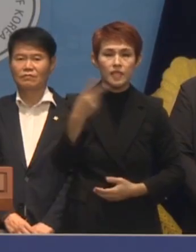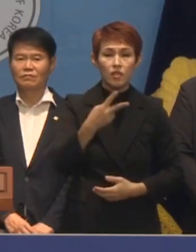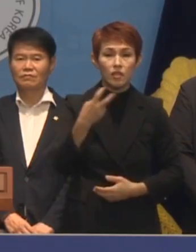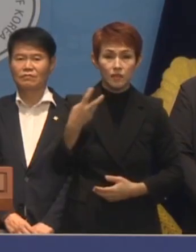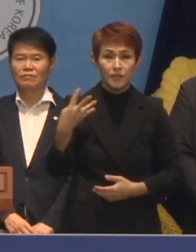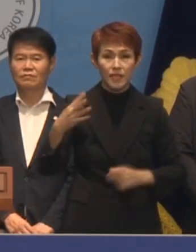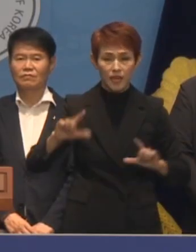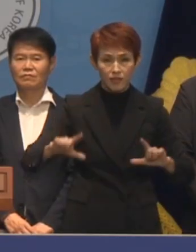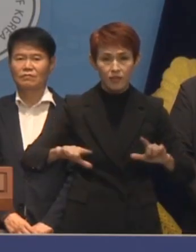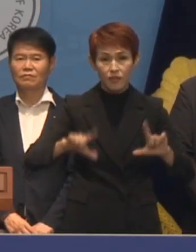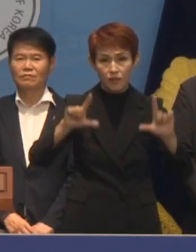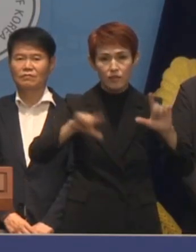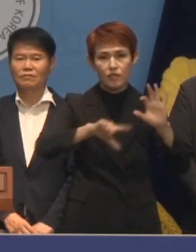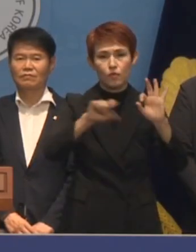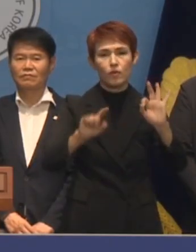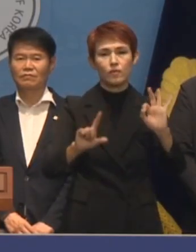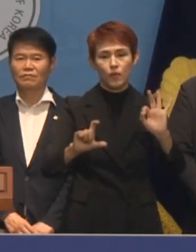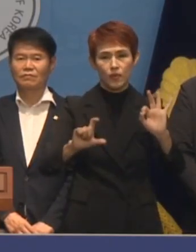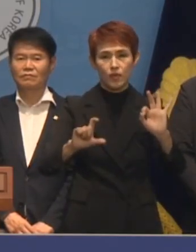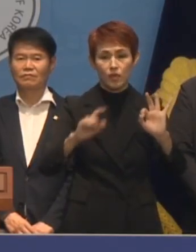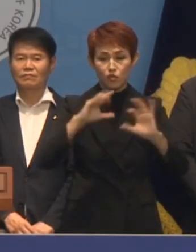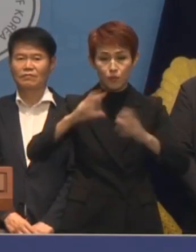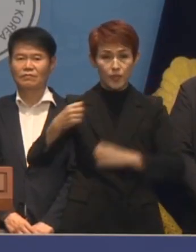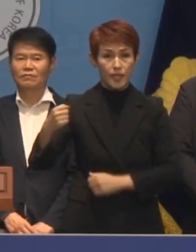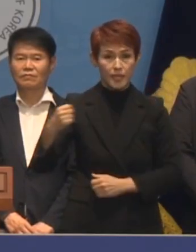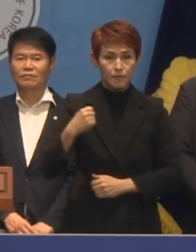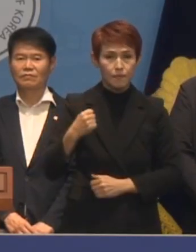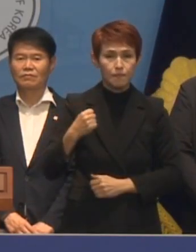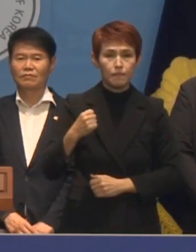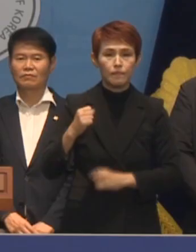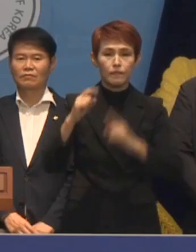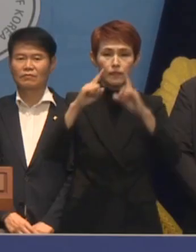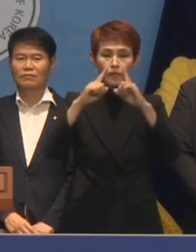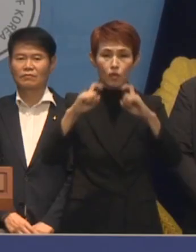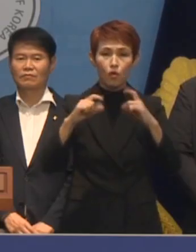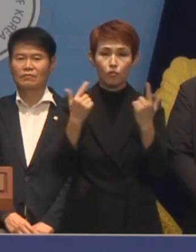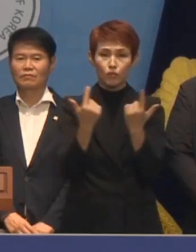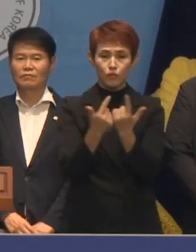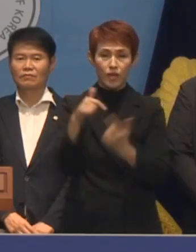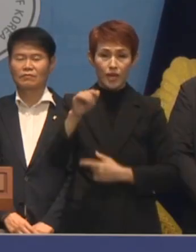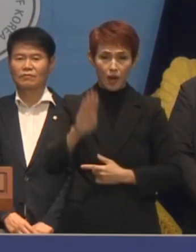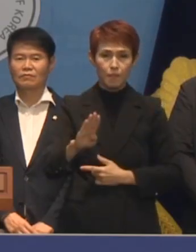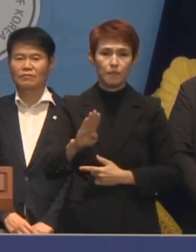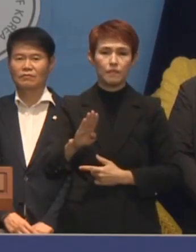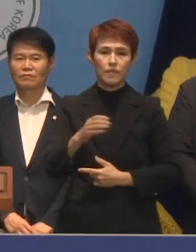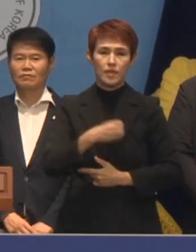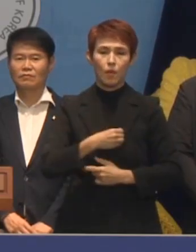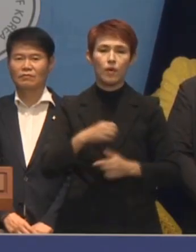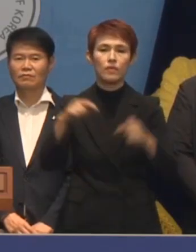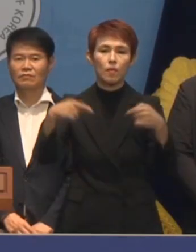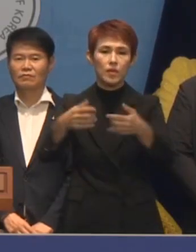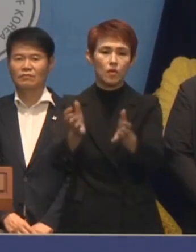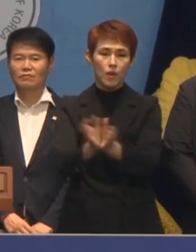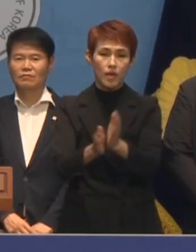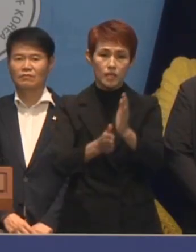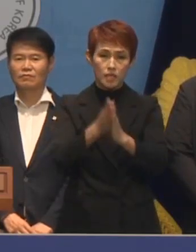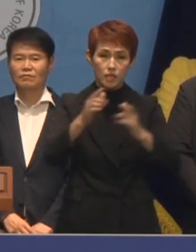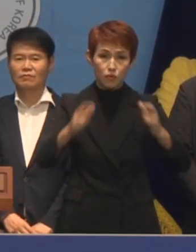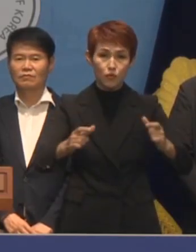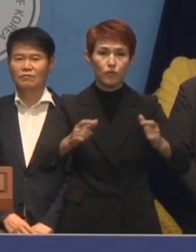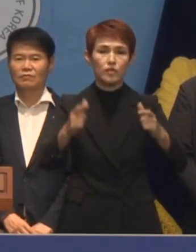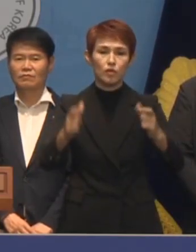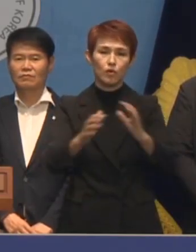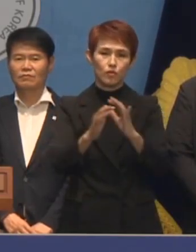2024년 10월 15일 국민의힘 성북구 갑 당원협의회 시구 의원